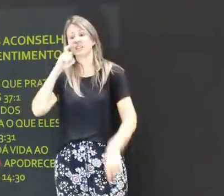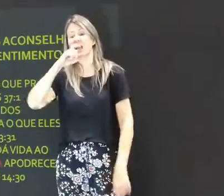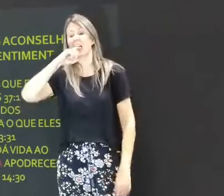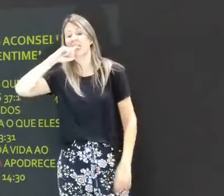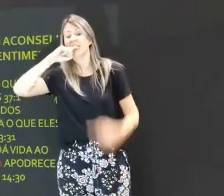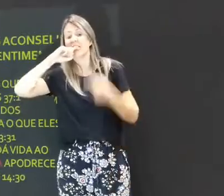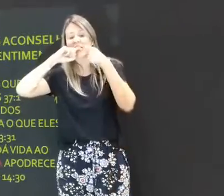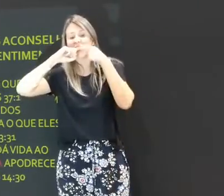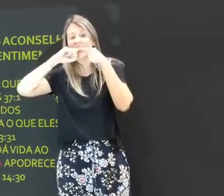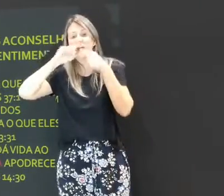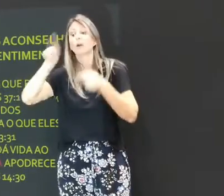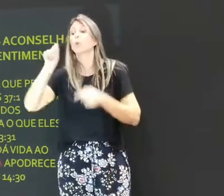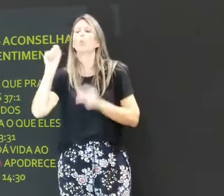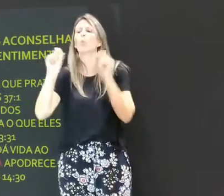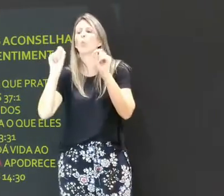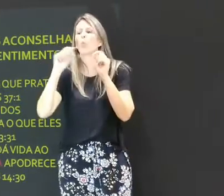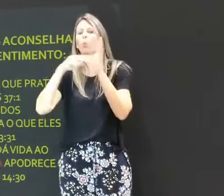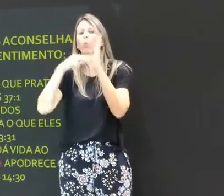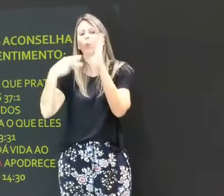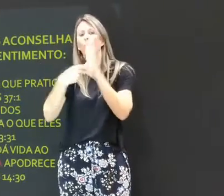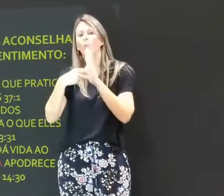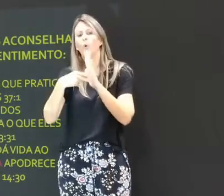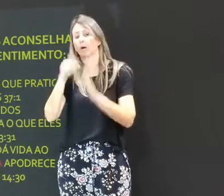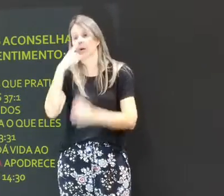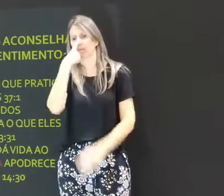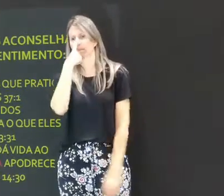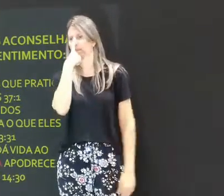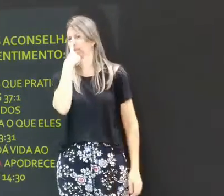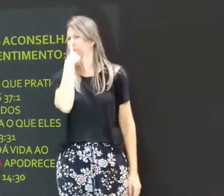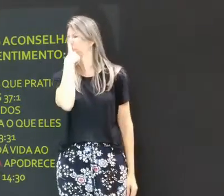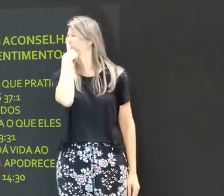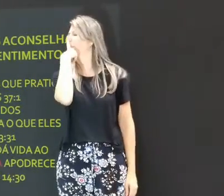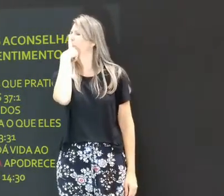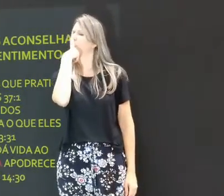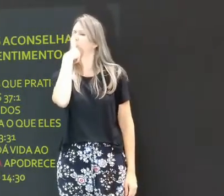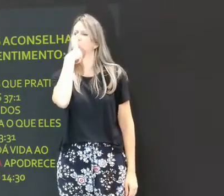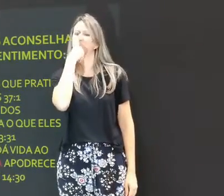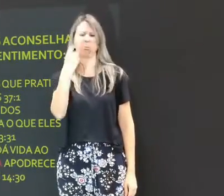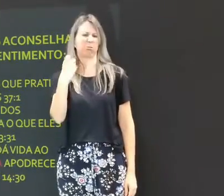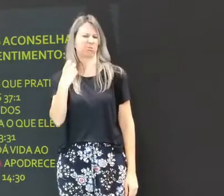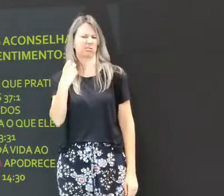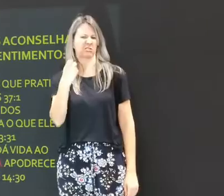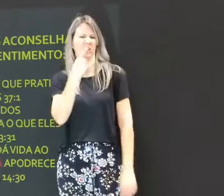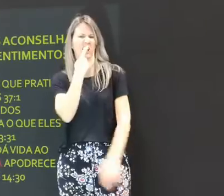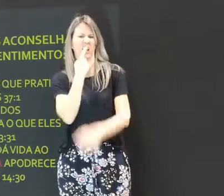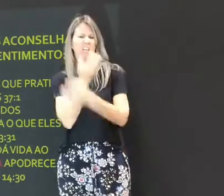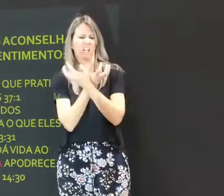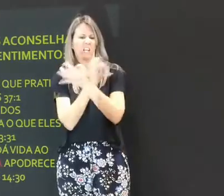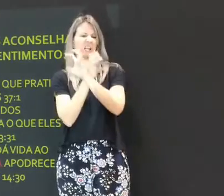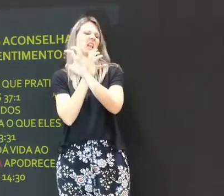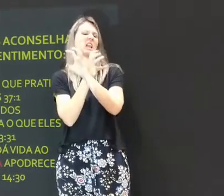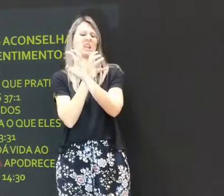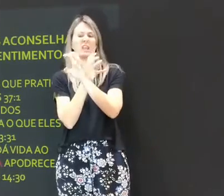Mas, se eu tenho inveja, o que significa se eu tenho inveja? É como se os ossos